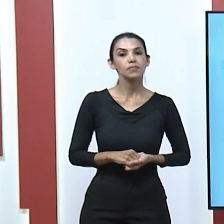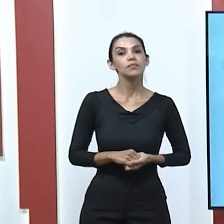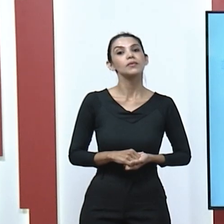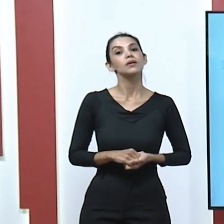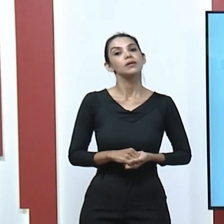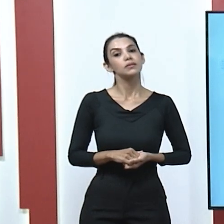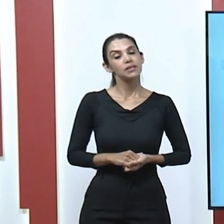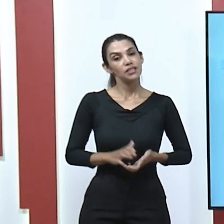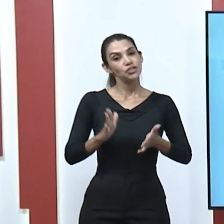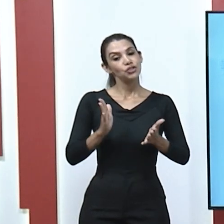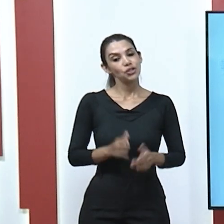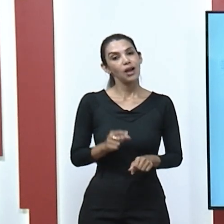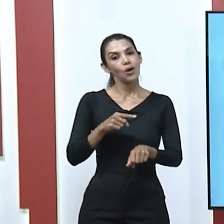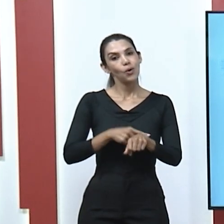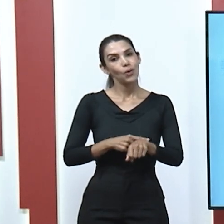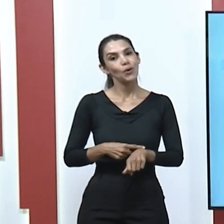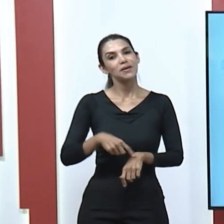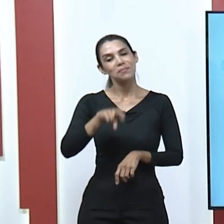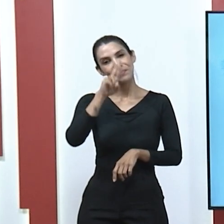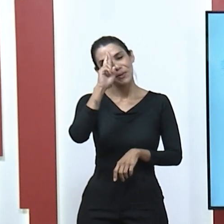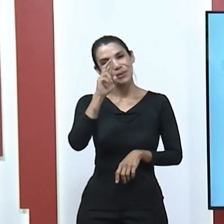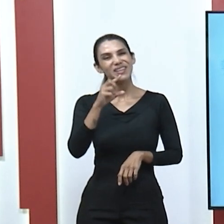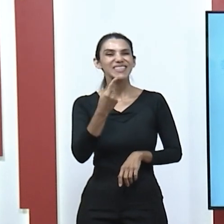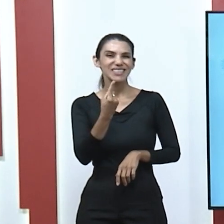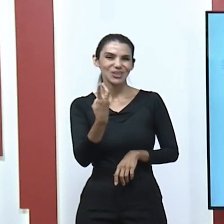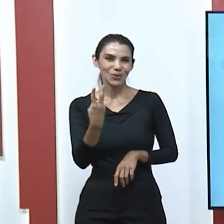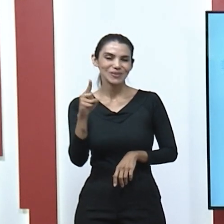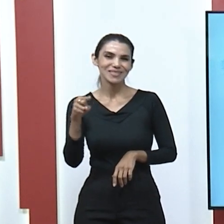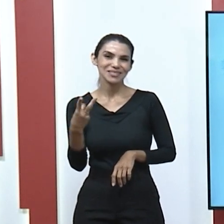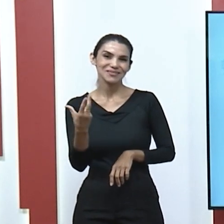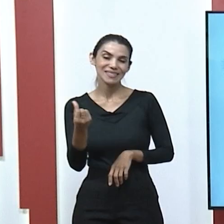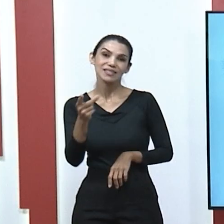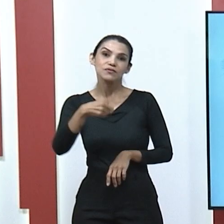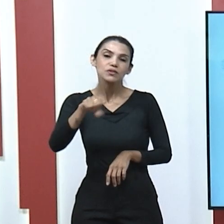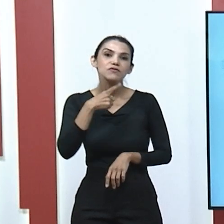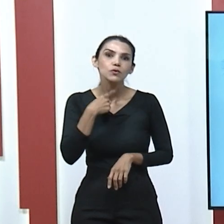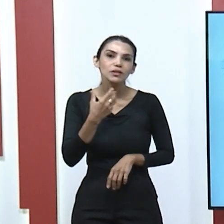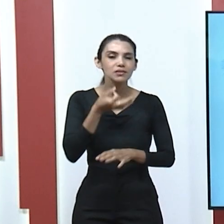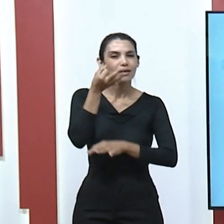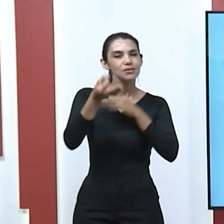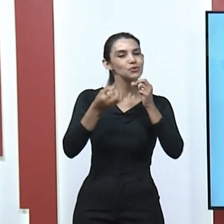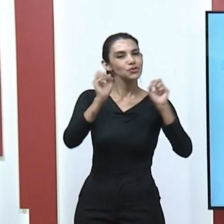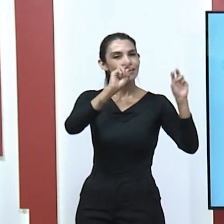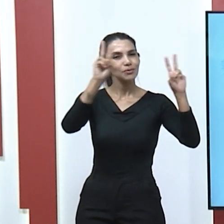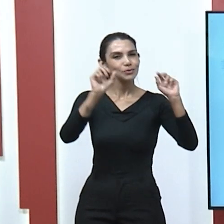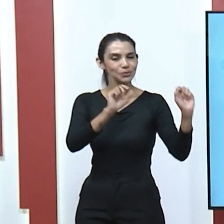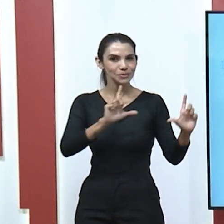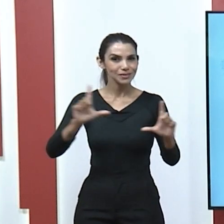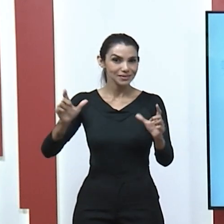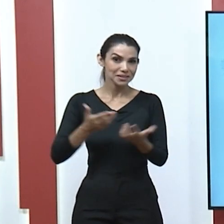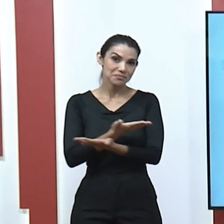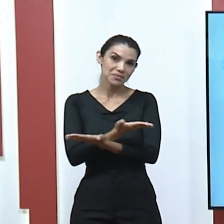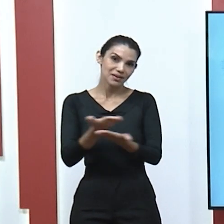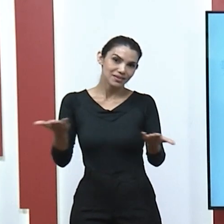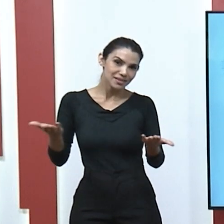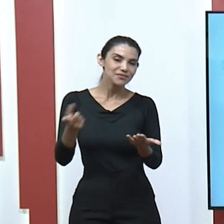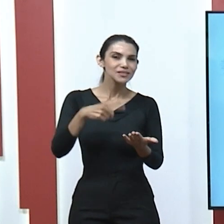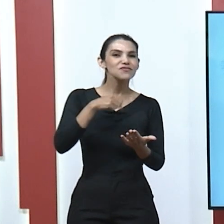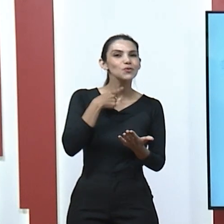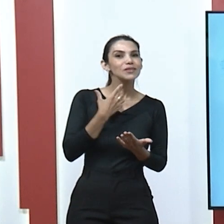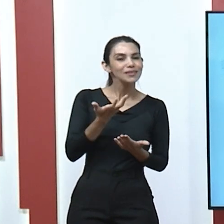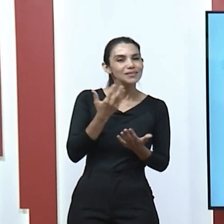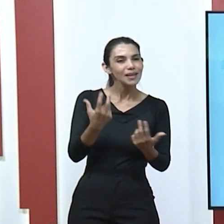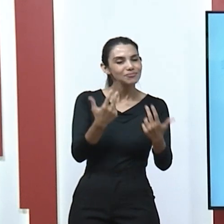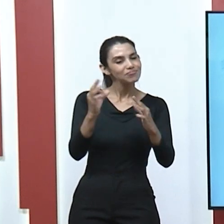Gente, 12h e 26 minutos, e se você quiser sugerir alguma pauta para a gente, trazer aqui alguma informação aqui no